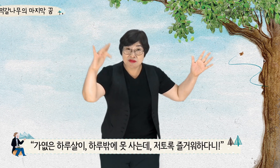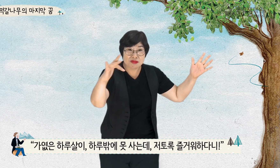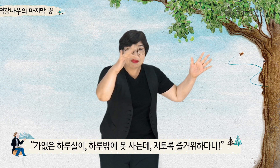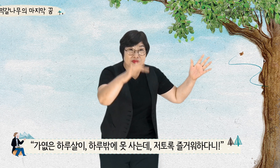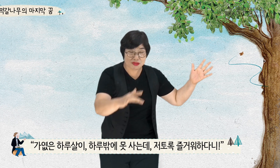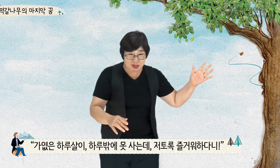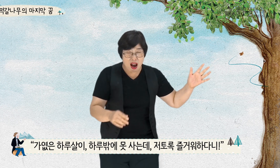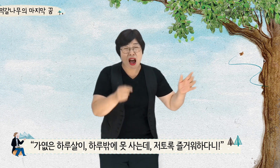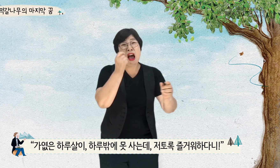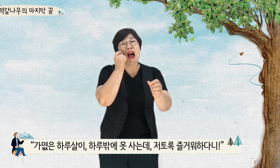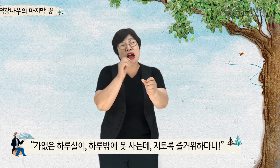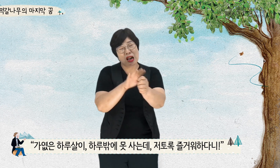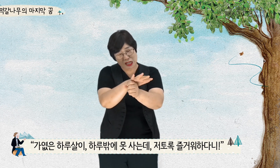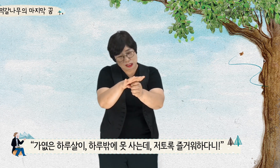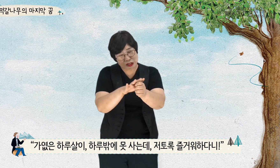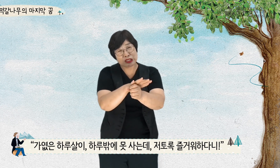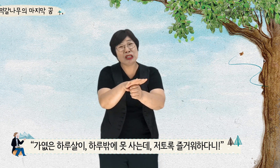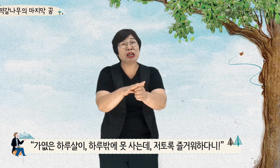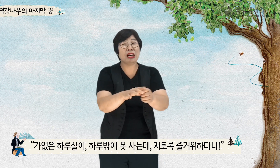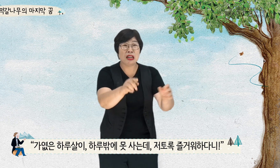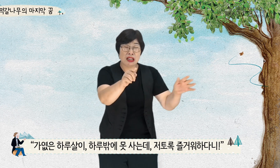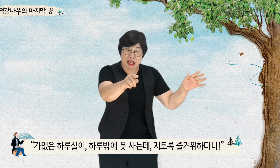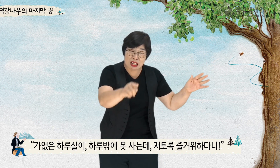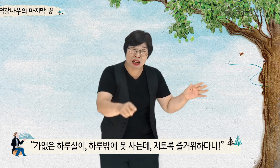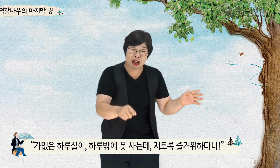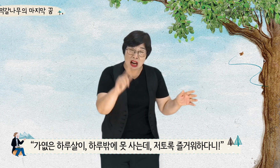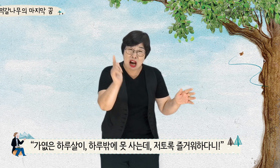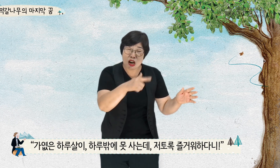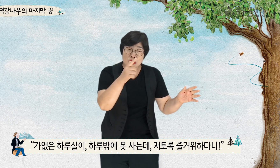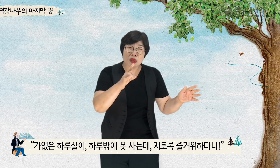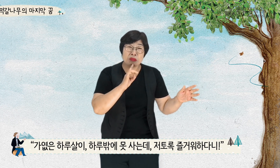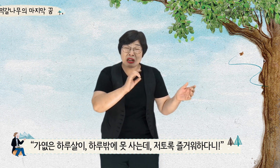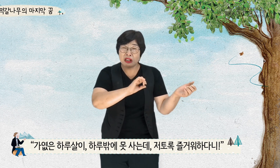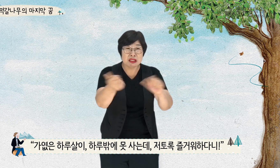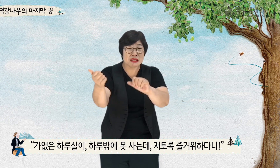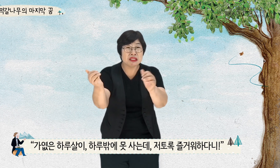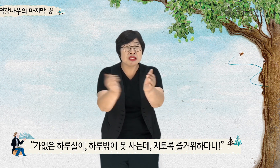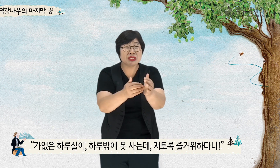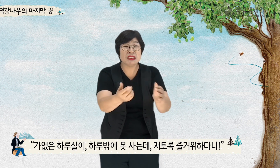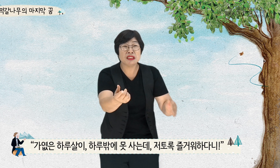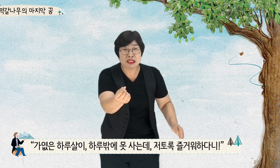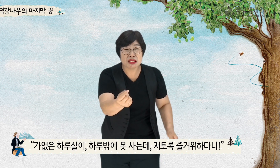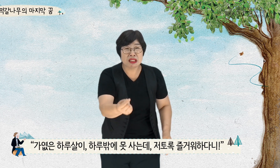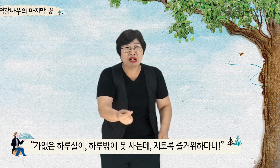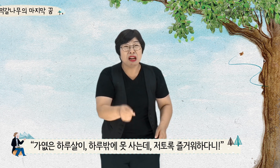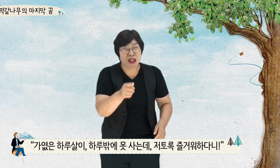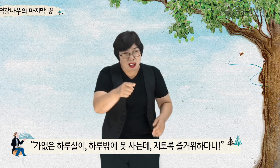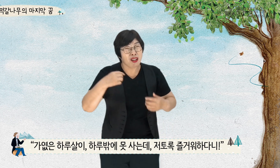가엾은 하루살이 하루밖에 못 사는데 저토록 즐거워하다니.